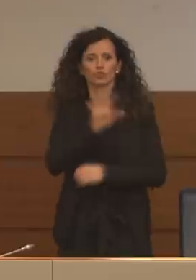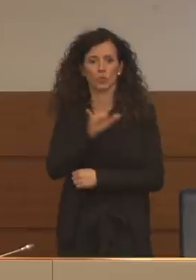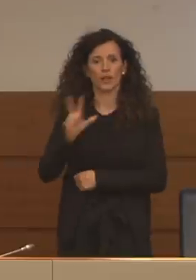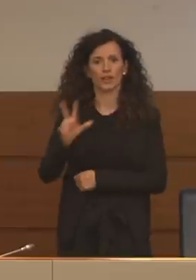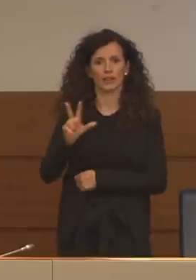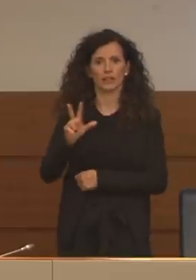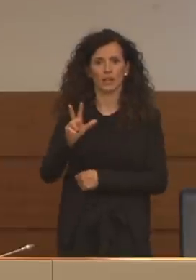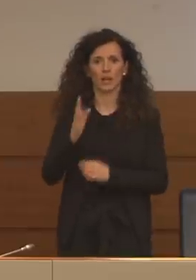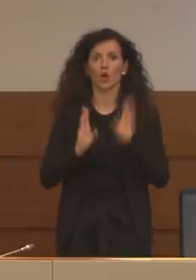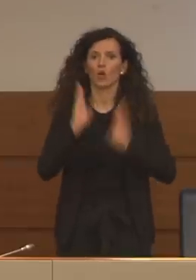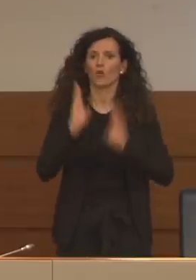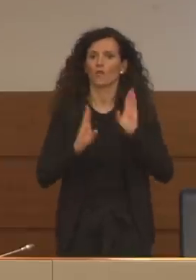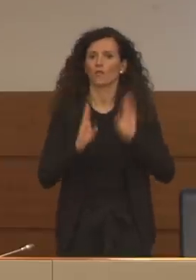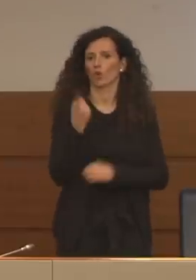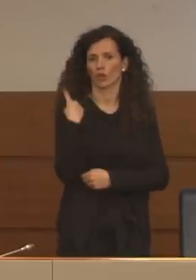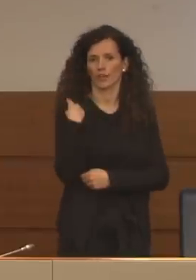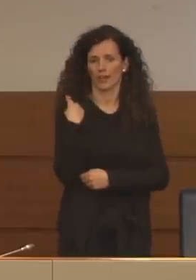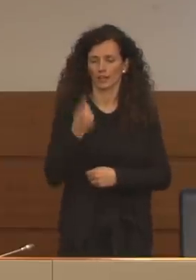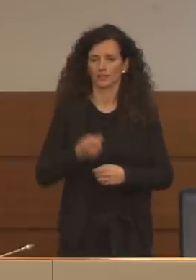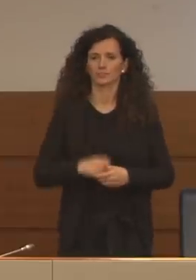rispetto a ieri